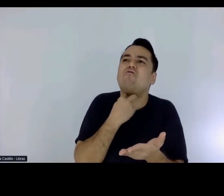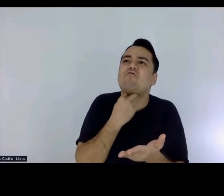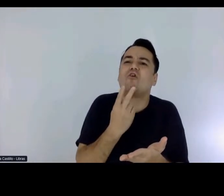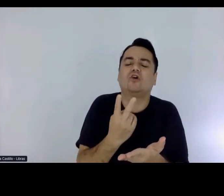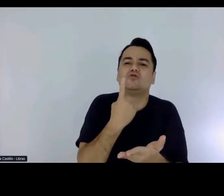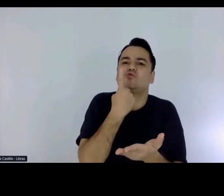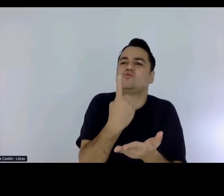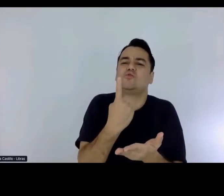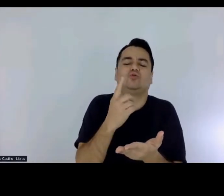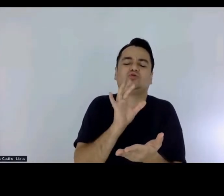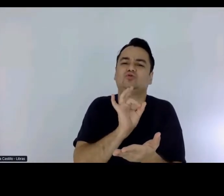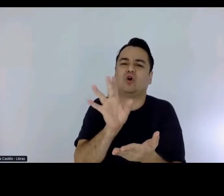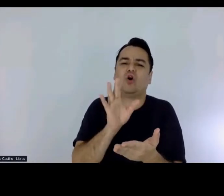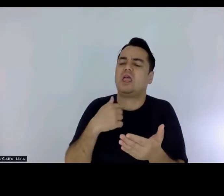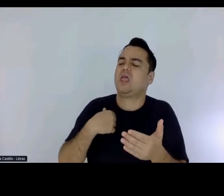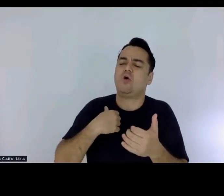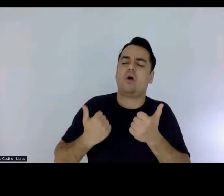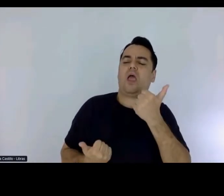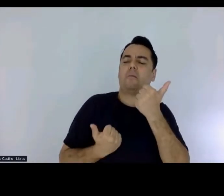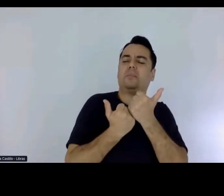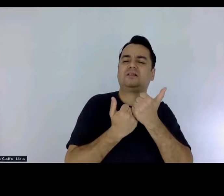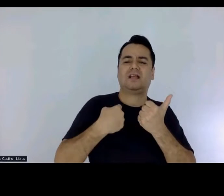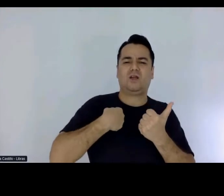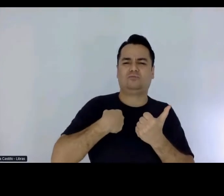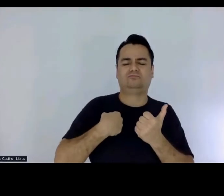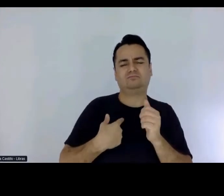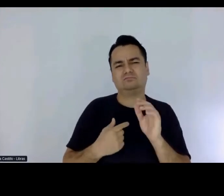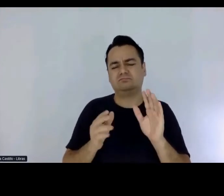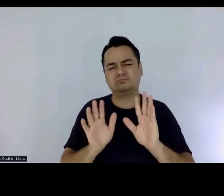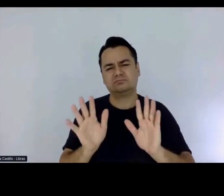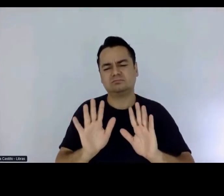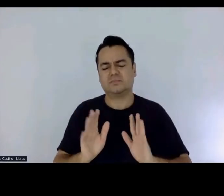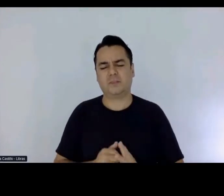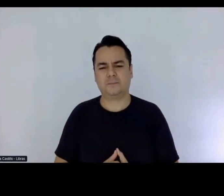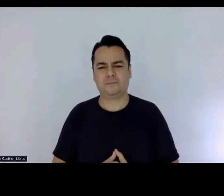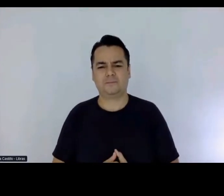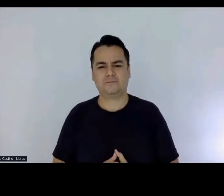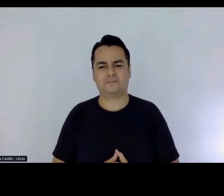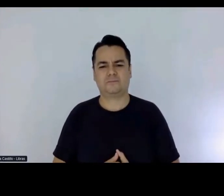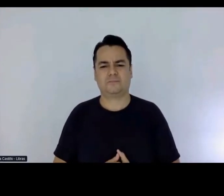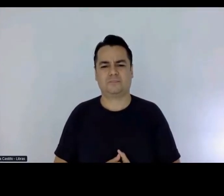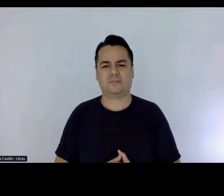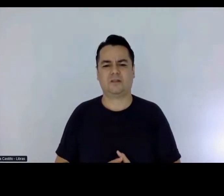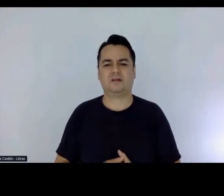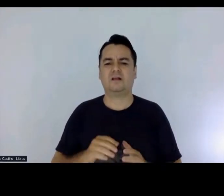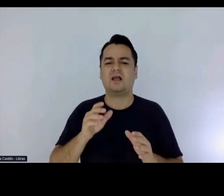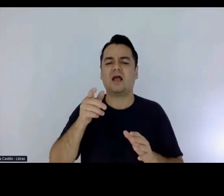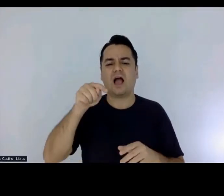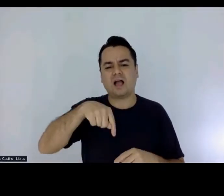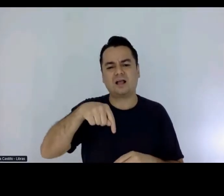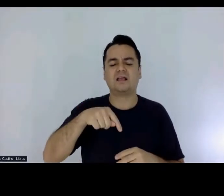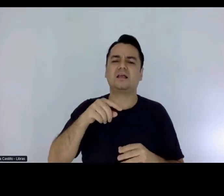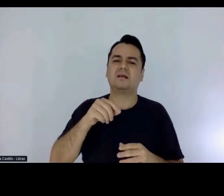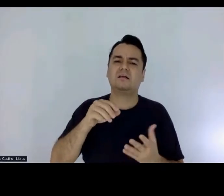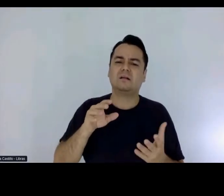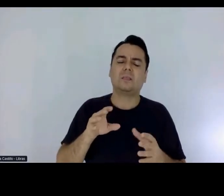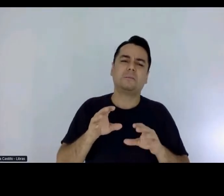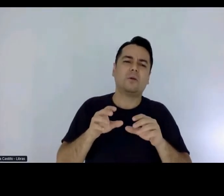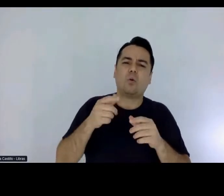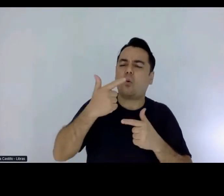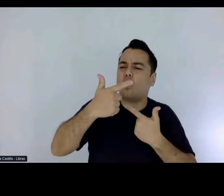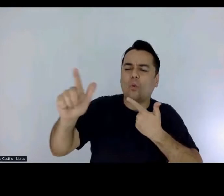um todo, né? Então, aqui composto por tantas